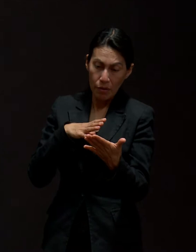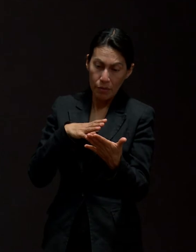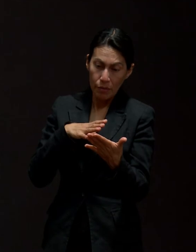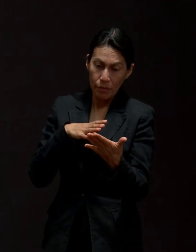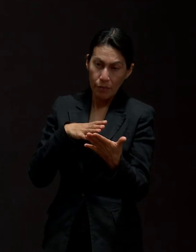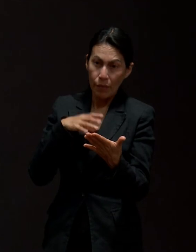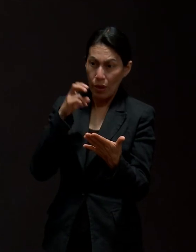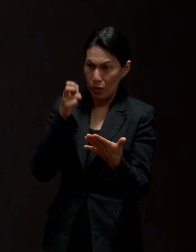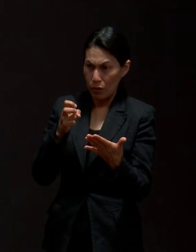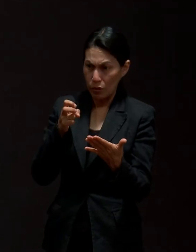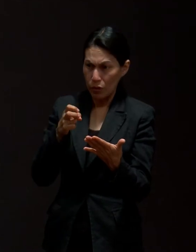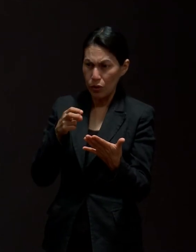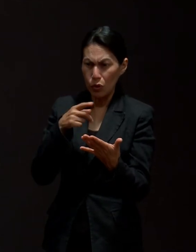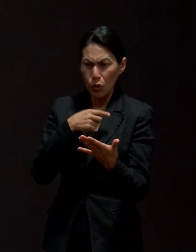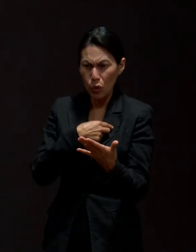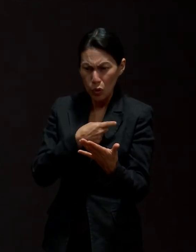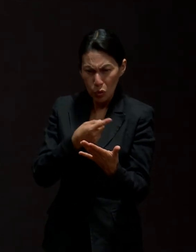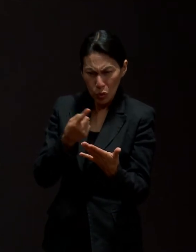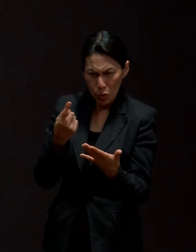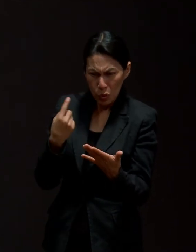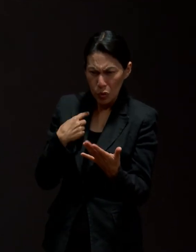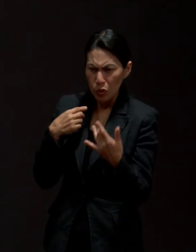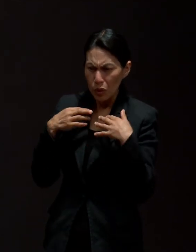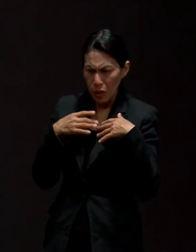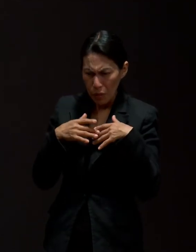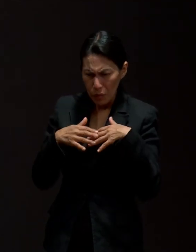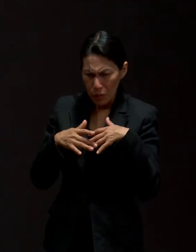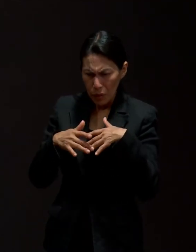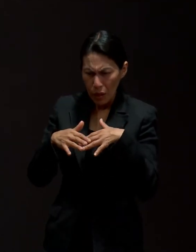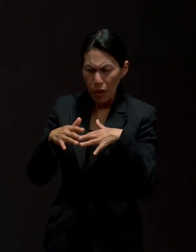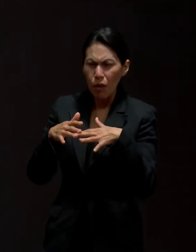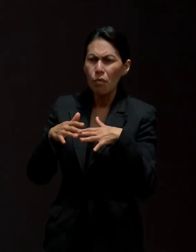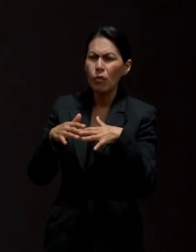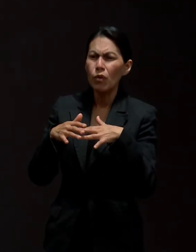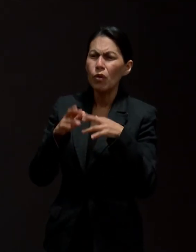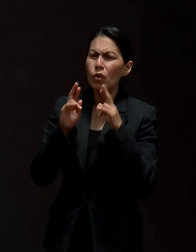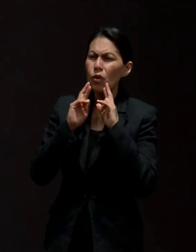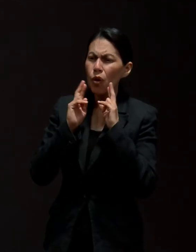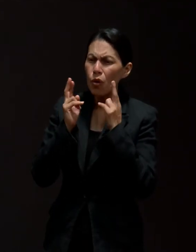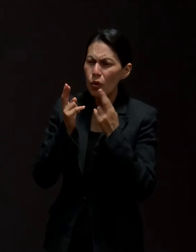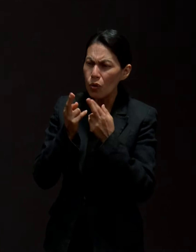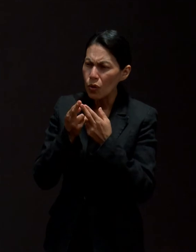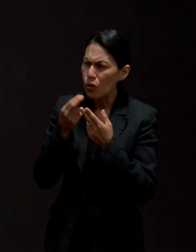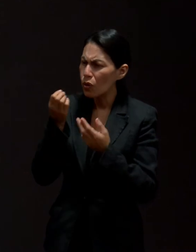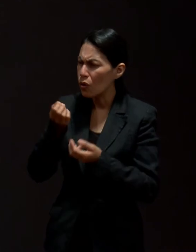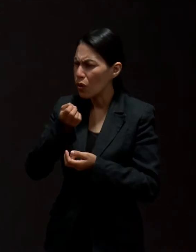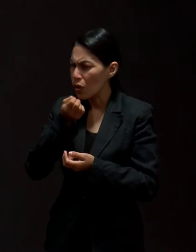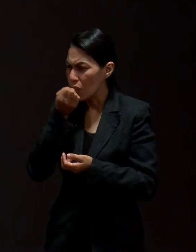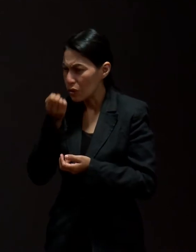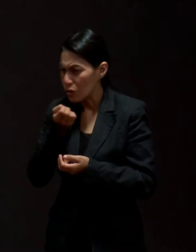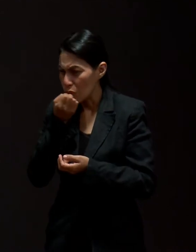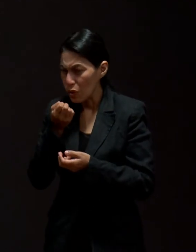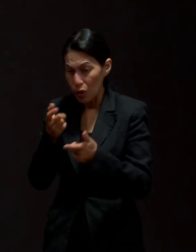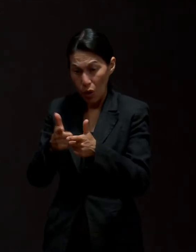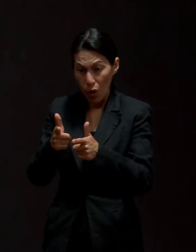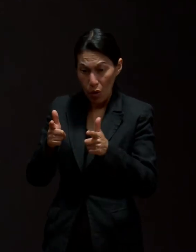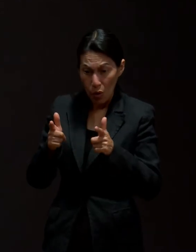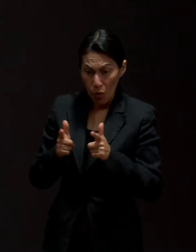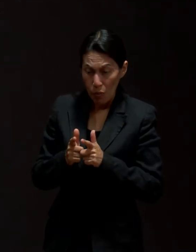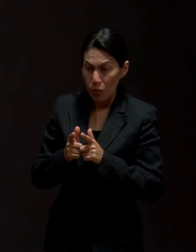que, tanto en nuestras caminatas de oración como en nuestras reuniones de oración con nuestro